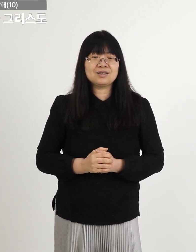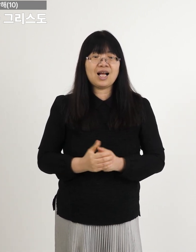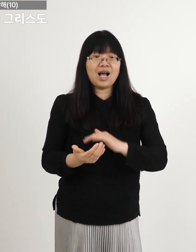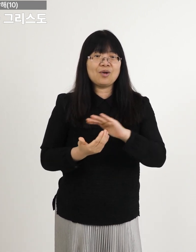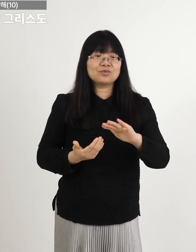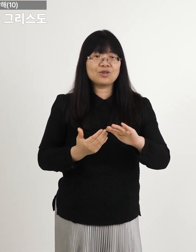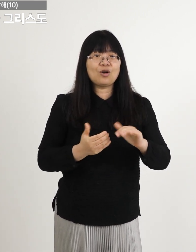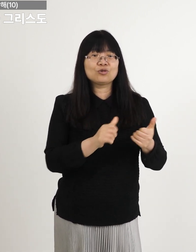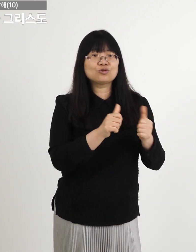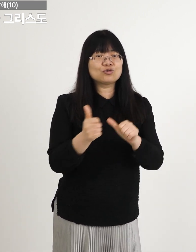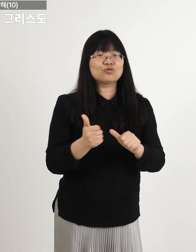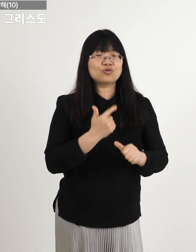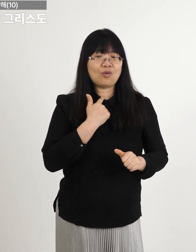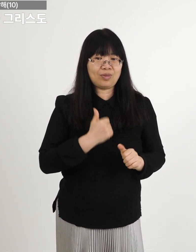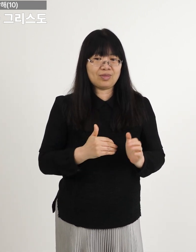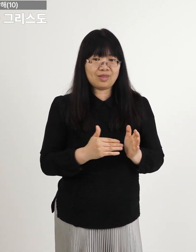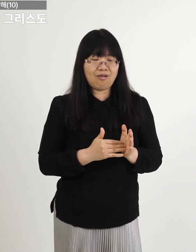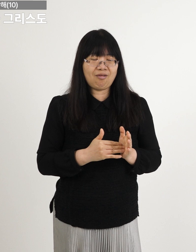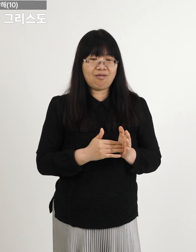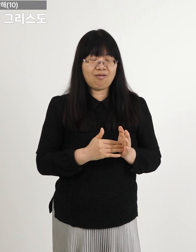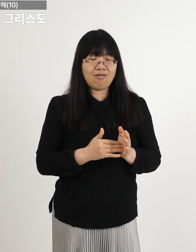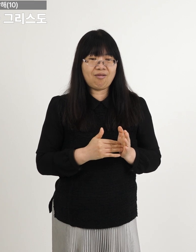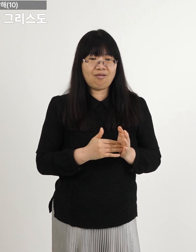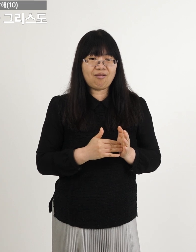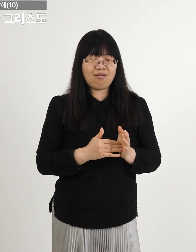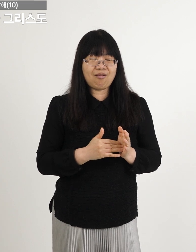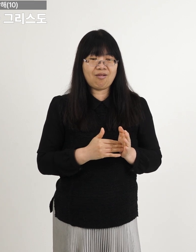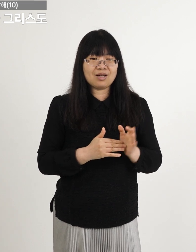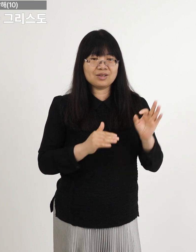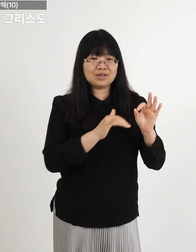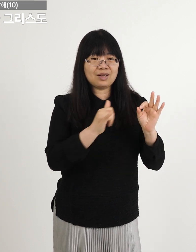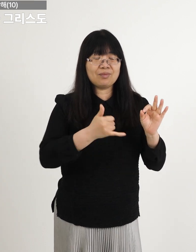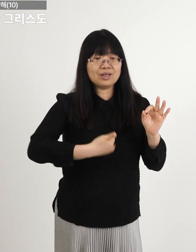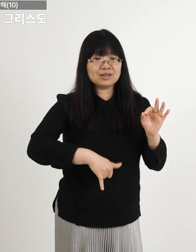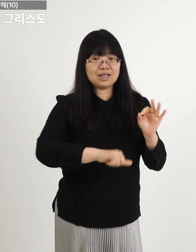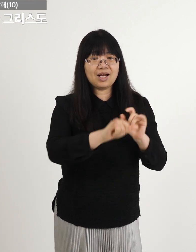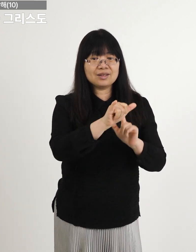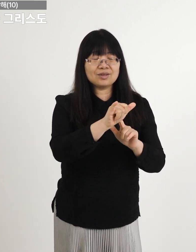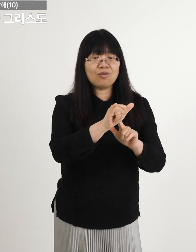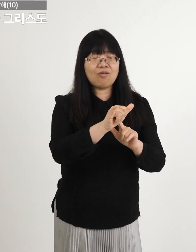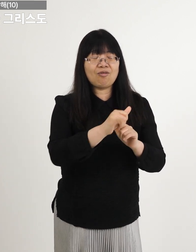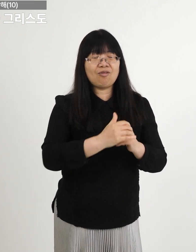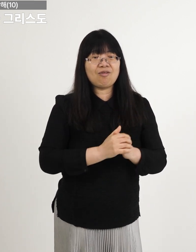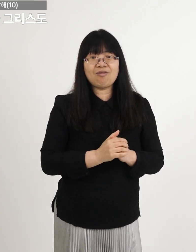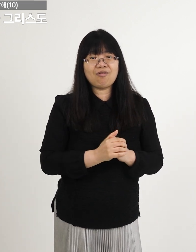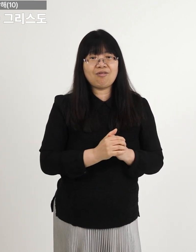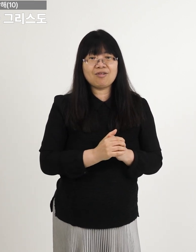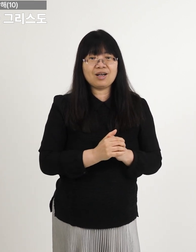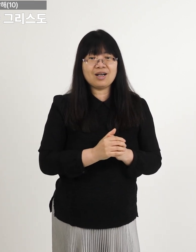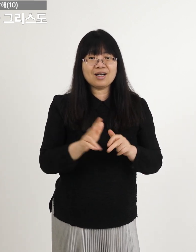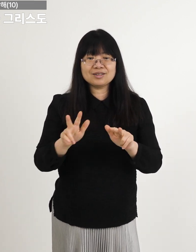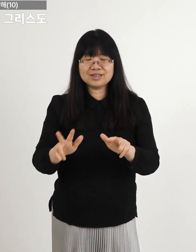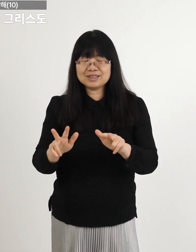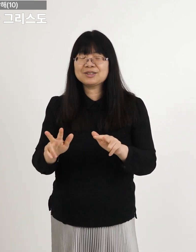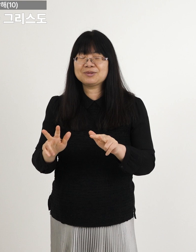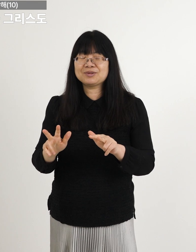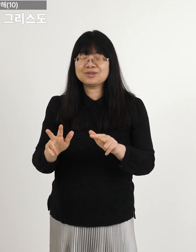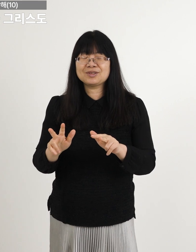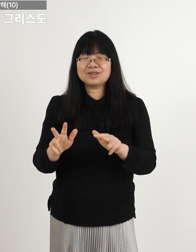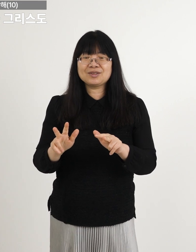앞서 죽음이 되어 재난 가운데 떠나간 10명의 자녀들은 되돌려지지